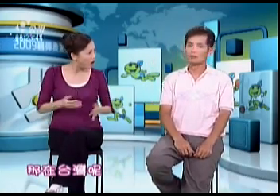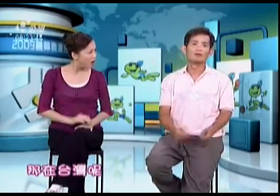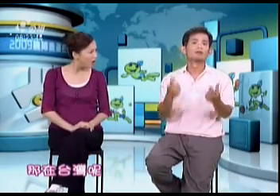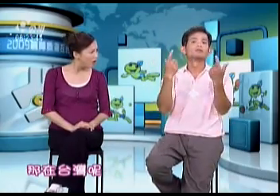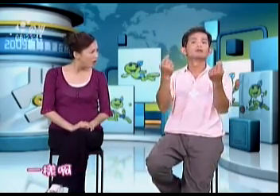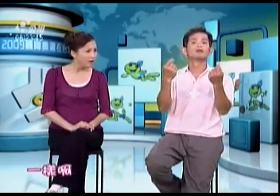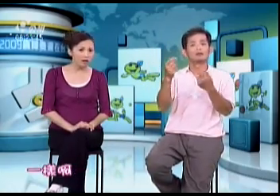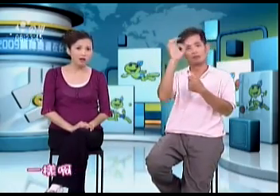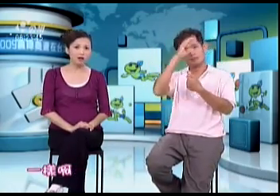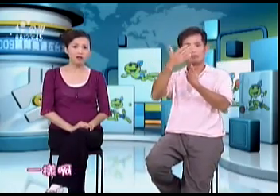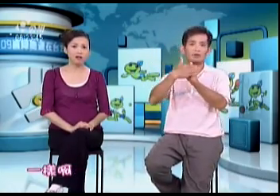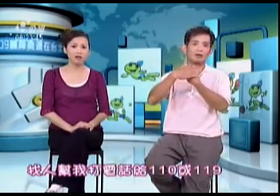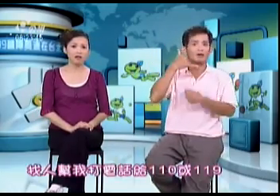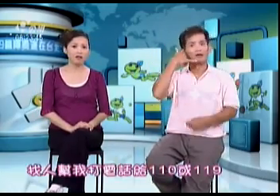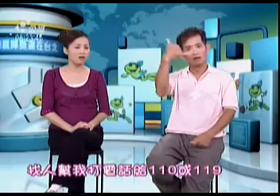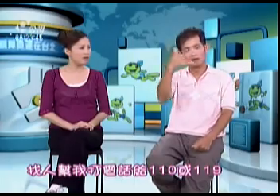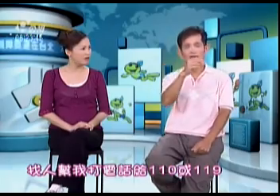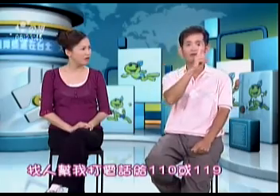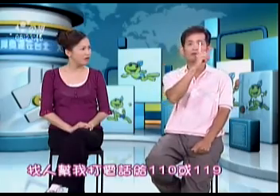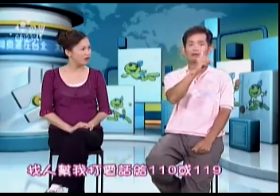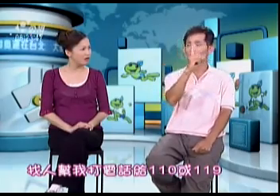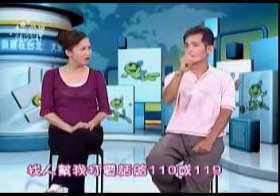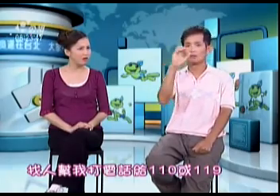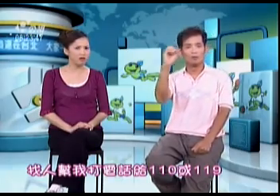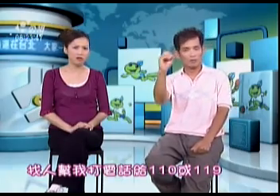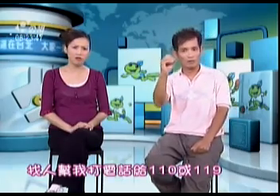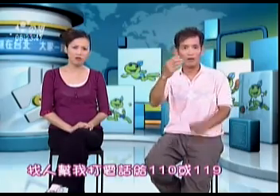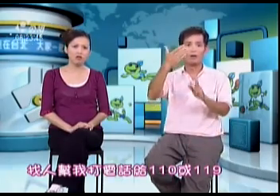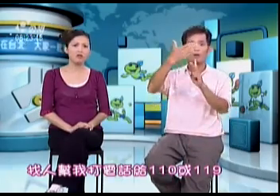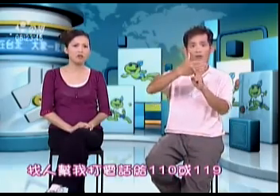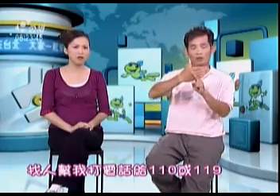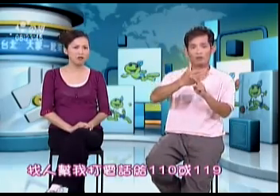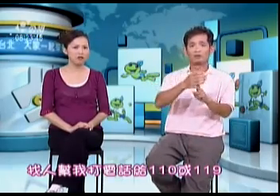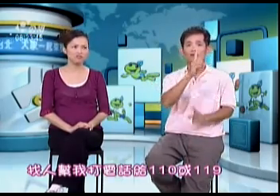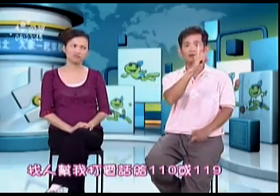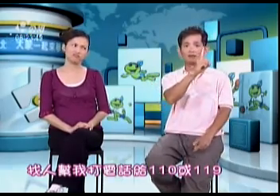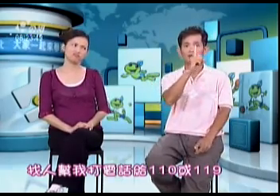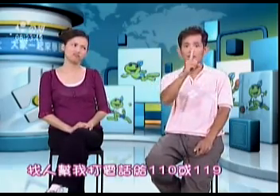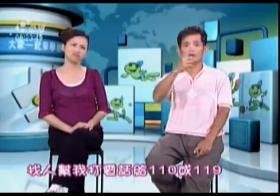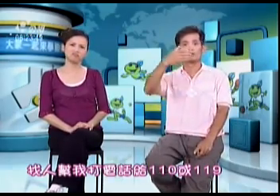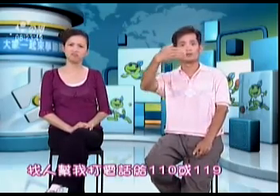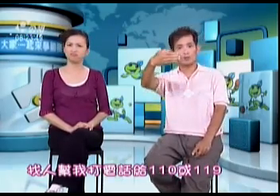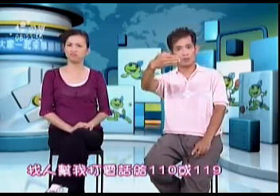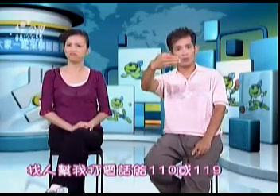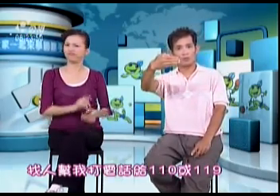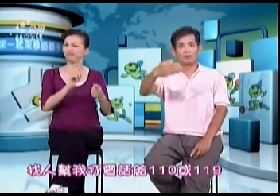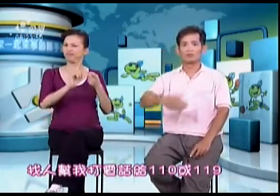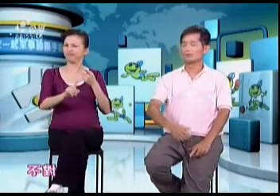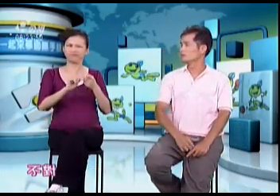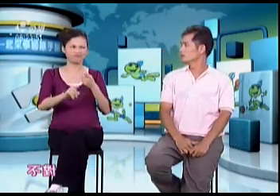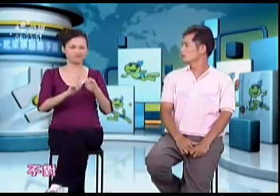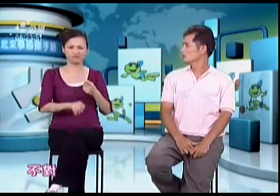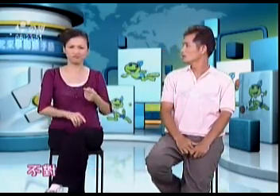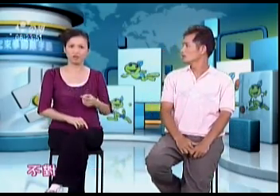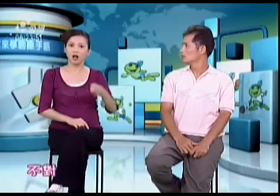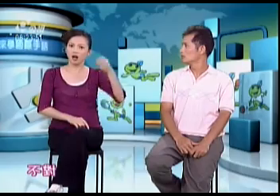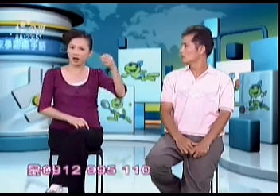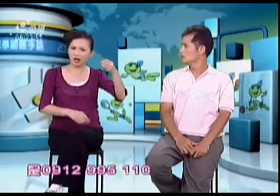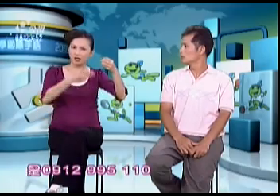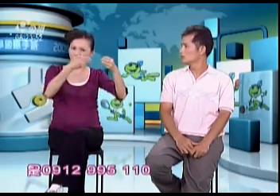呢？ 一样啊，找人帮我打电话给110或119。 不对，是